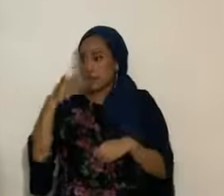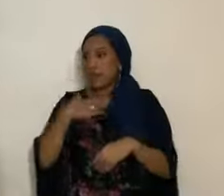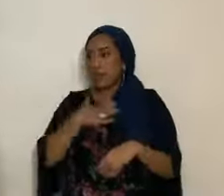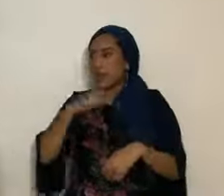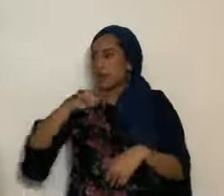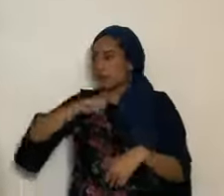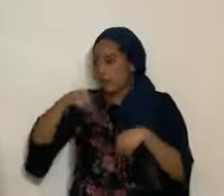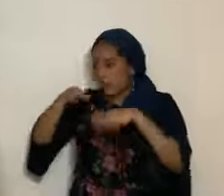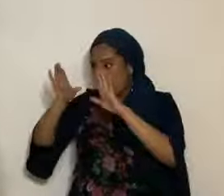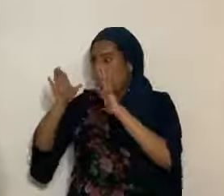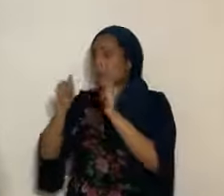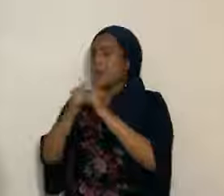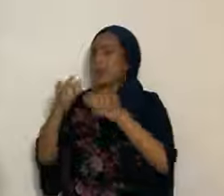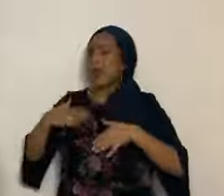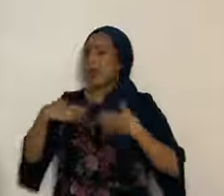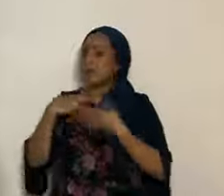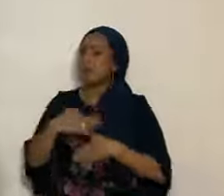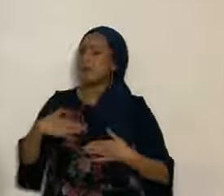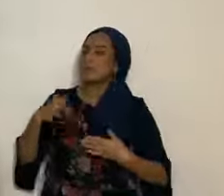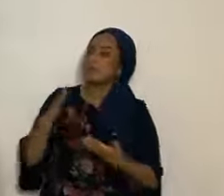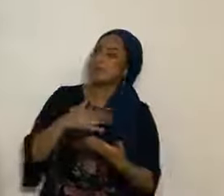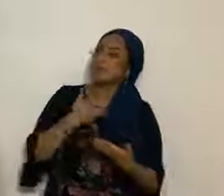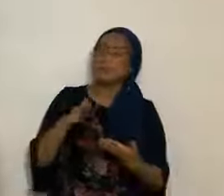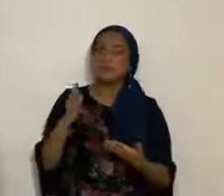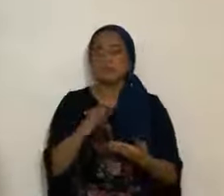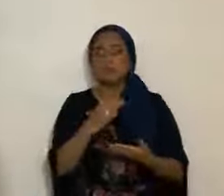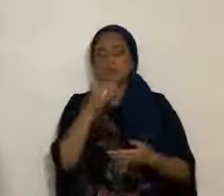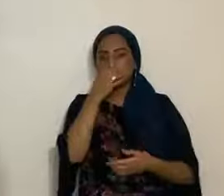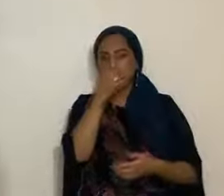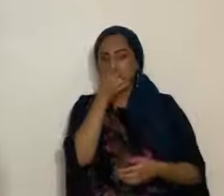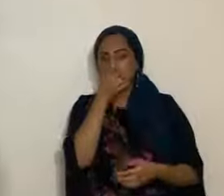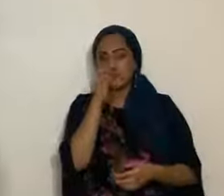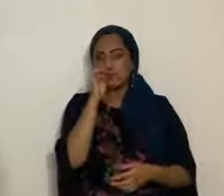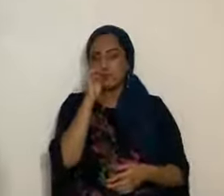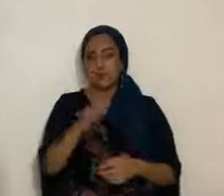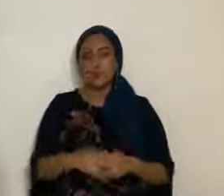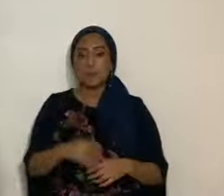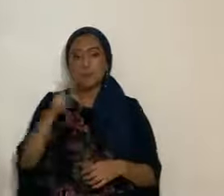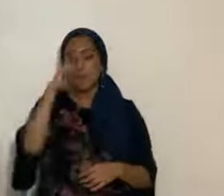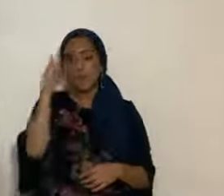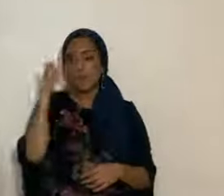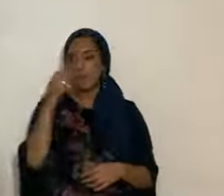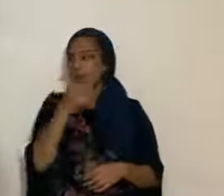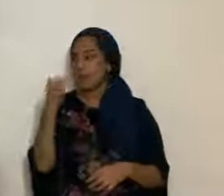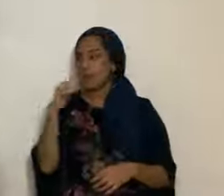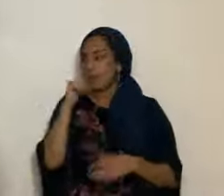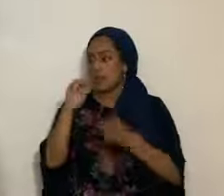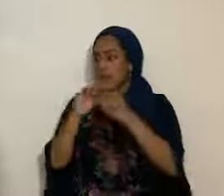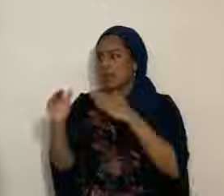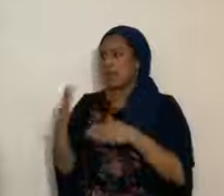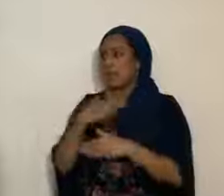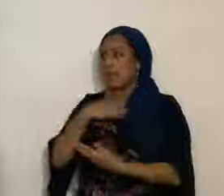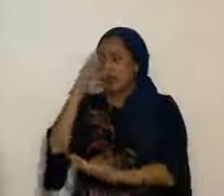con alegría y con cantares, con tamborín y con arpa. Pues ni aún me dejaste besar a mis hijos y mis hijas.